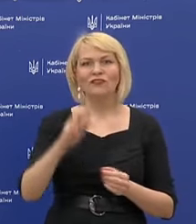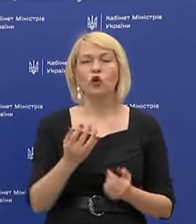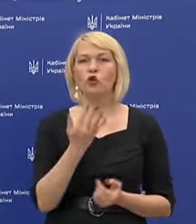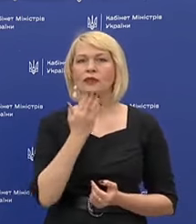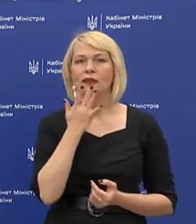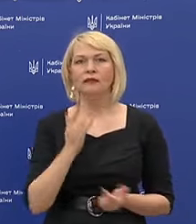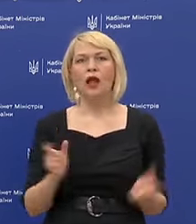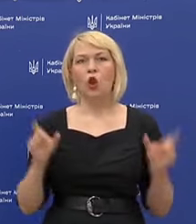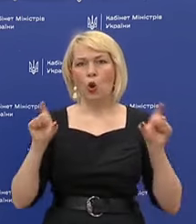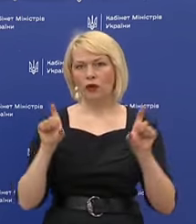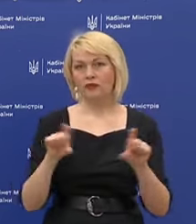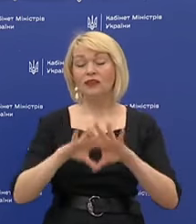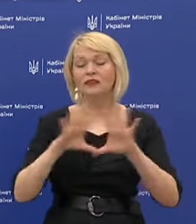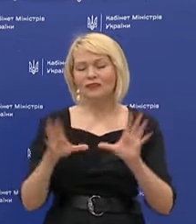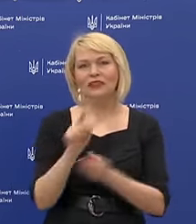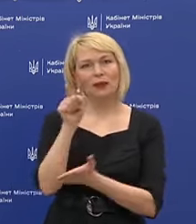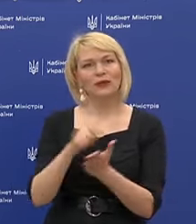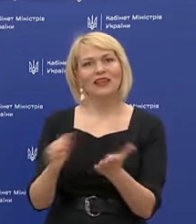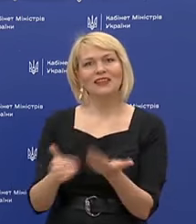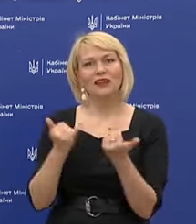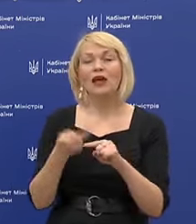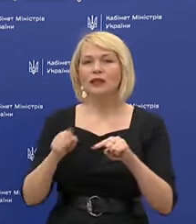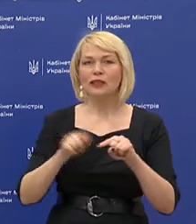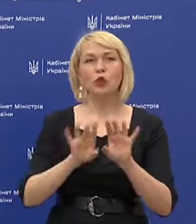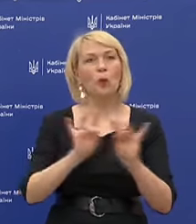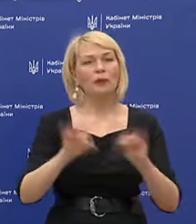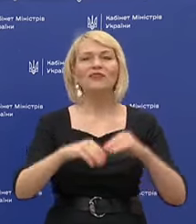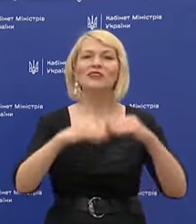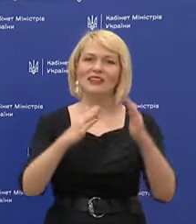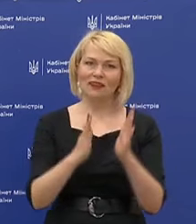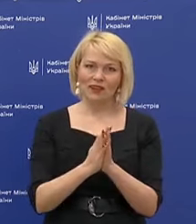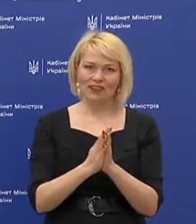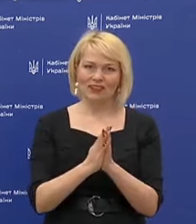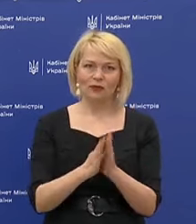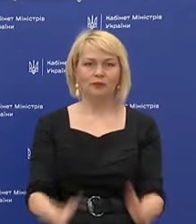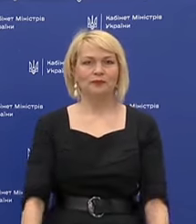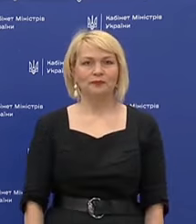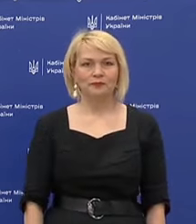Дякуємо. Це всі запитання на сьогодні. На цьому брифінг завершено. Дякую за увагу.